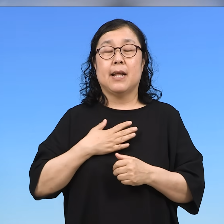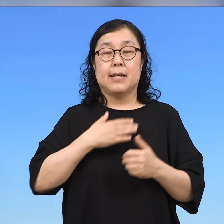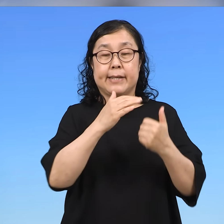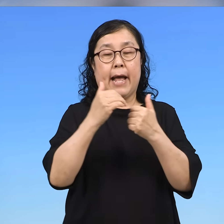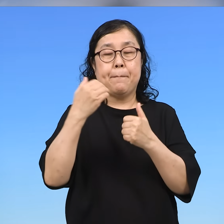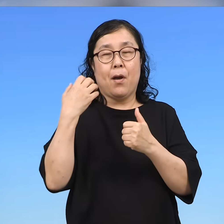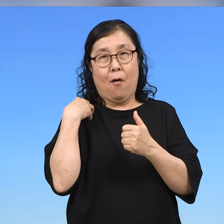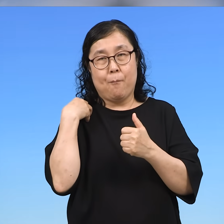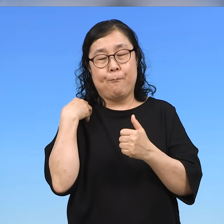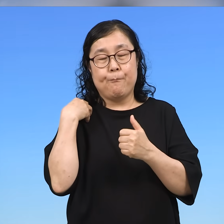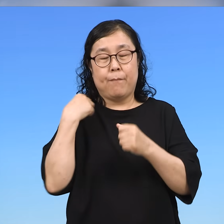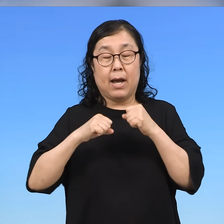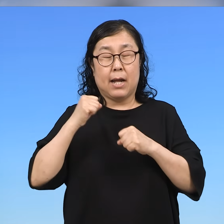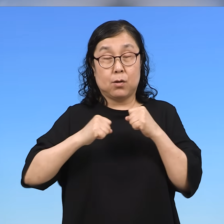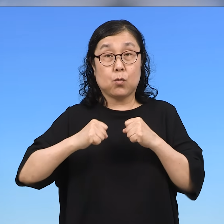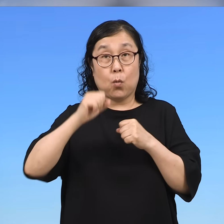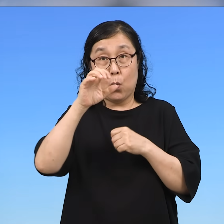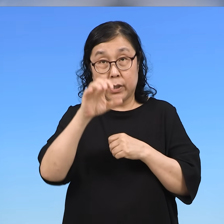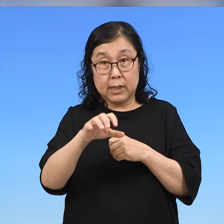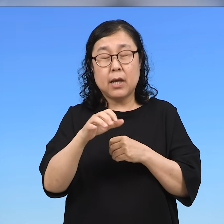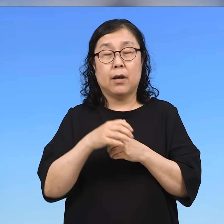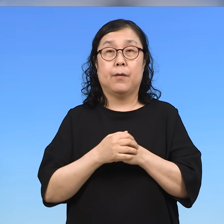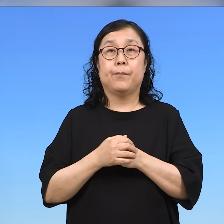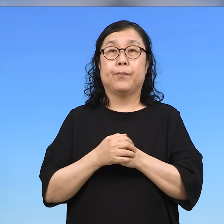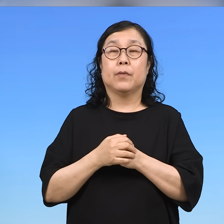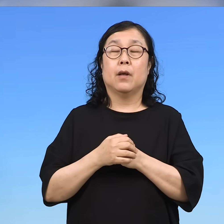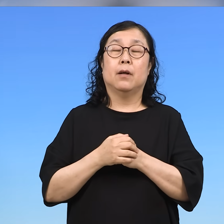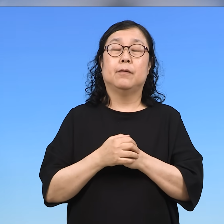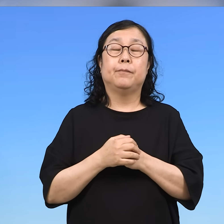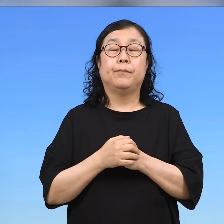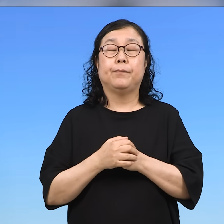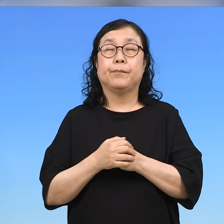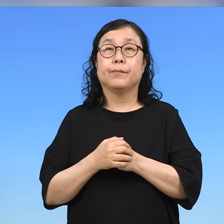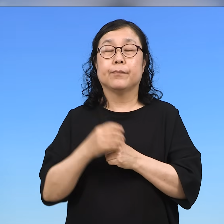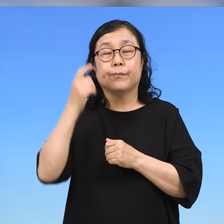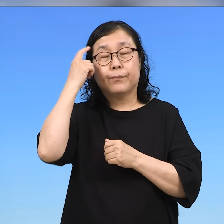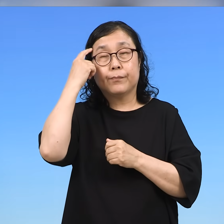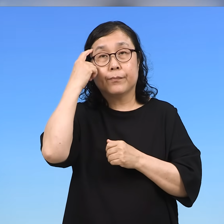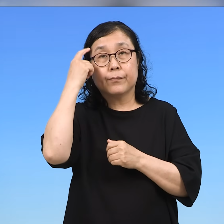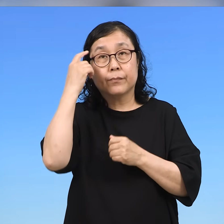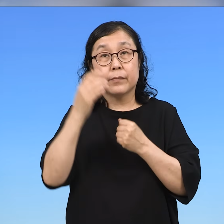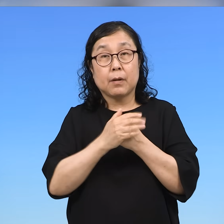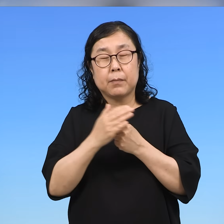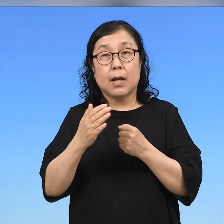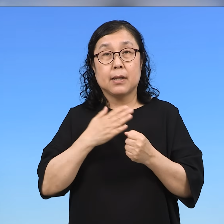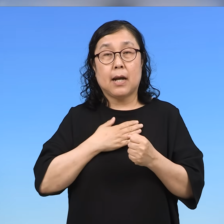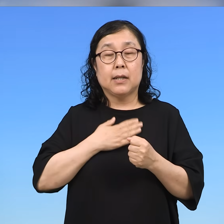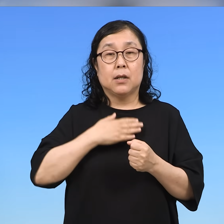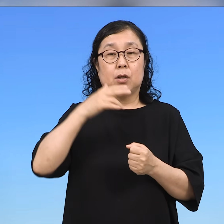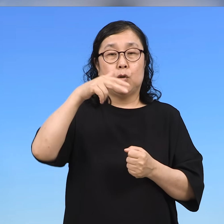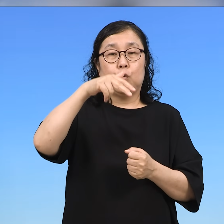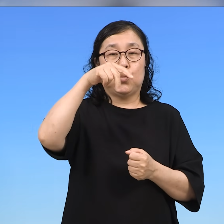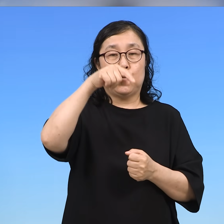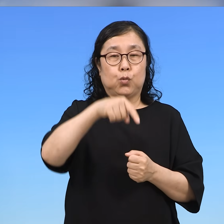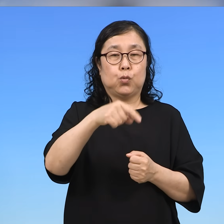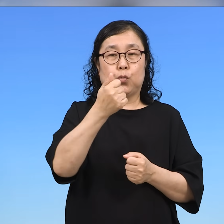이거 사명을 행하는 곳이거든요. 전에도 한 말씀 드렸지만 저는